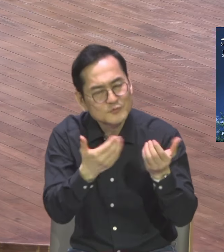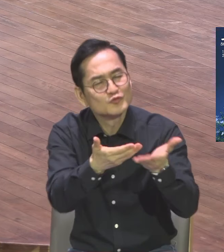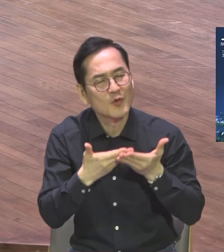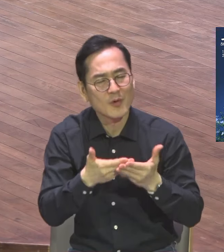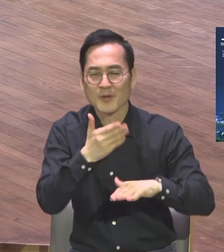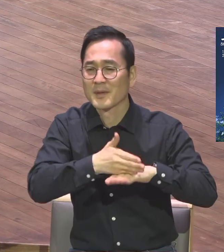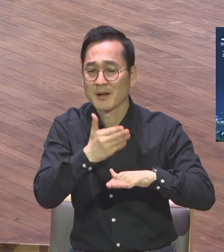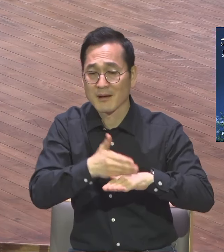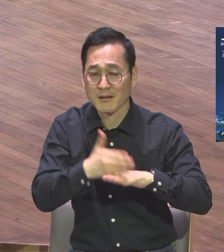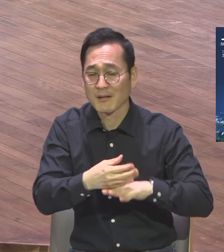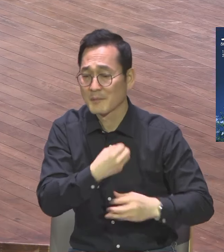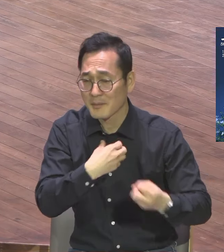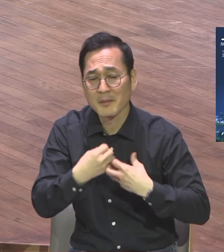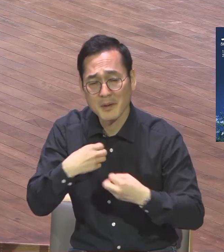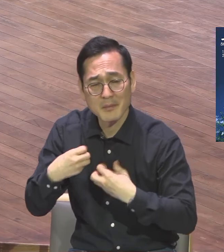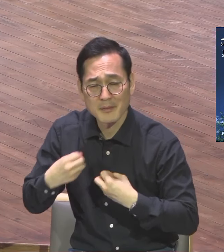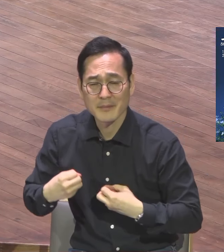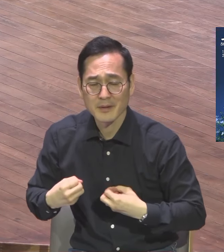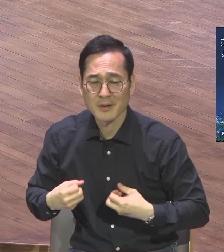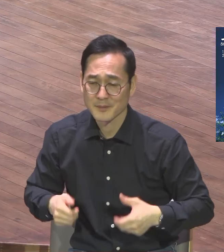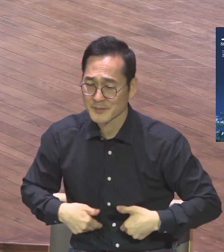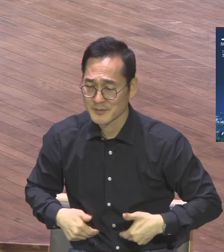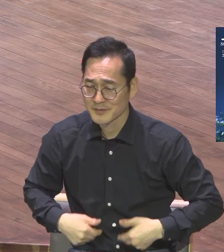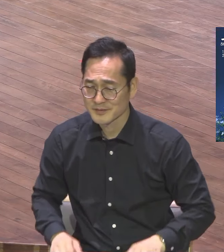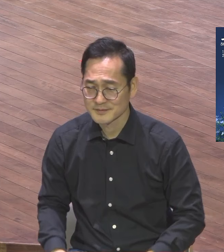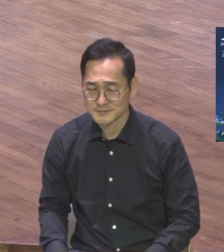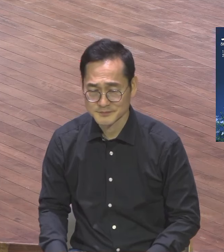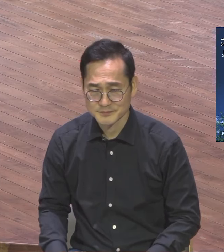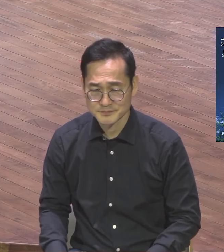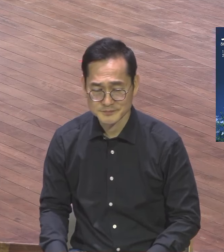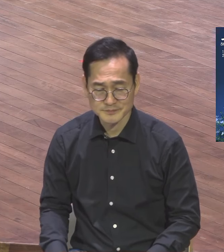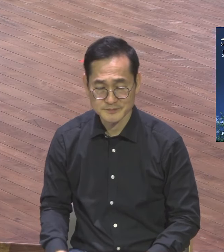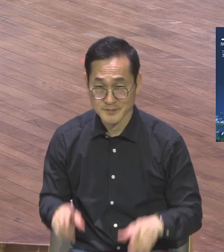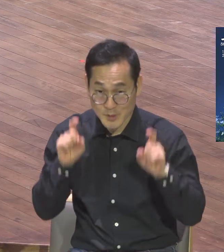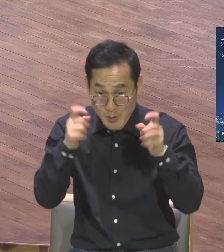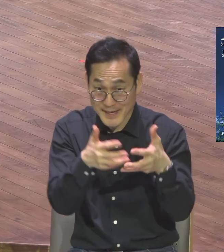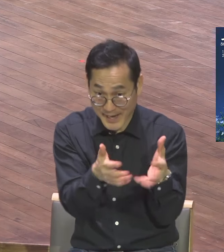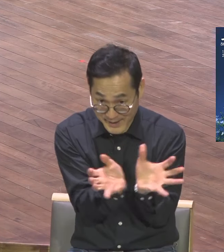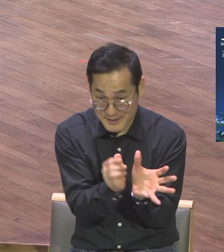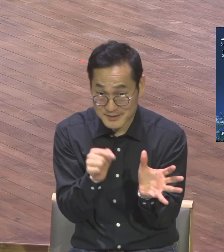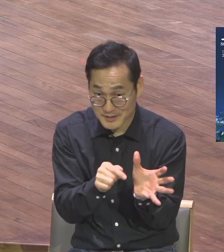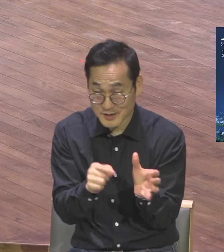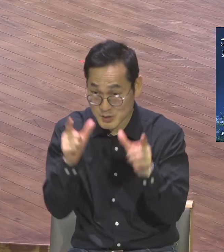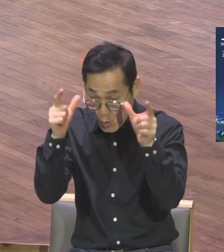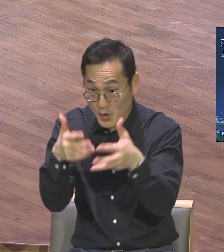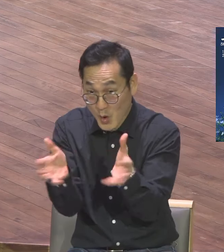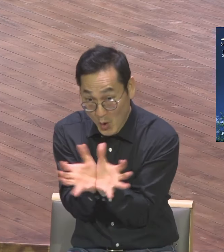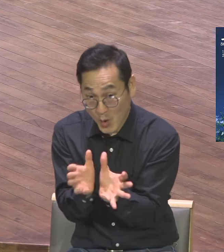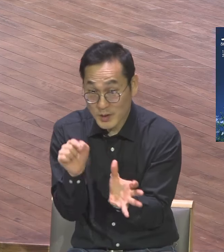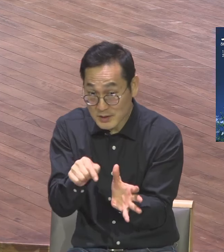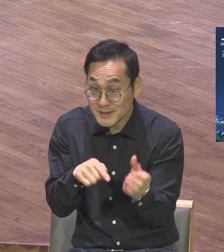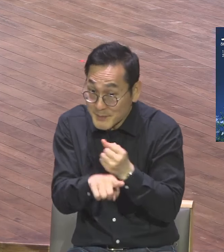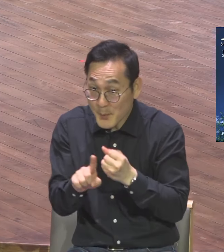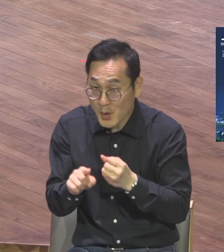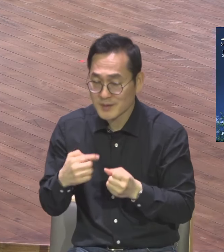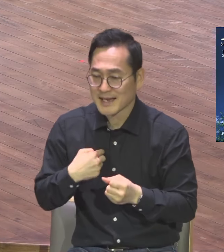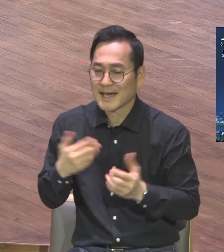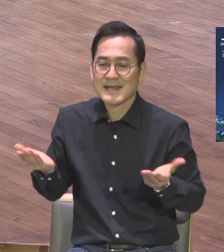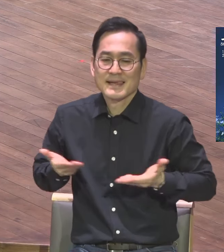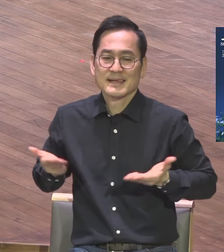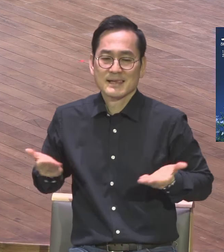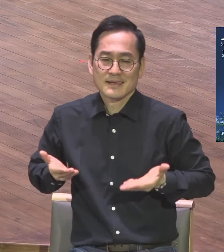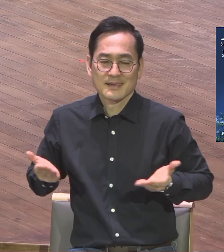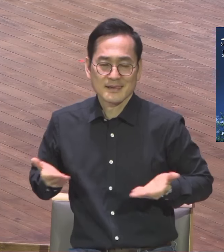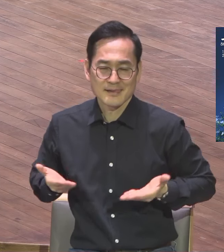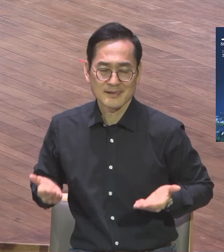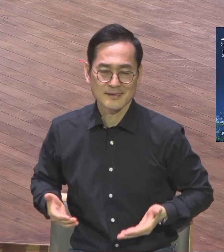안 돼요. 살려야 돼. 이 두 번째로 양떼와 소떼는요 우리 생업을 의미하죠. 내가 하는 일을 이해하고 있는 현장을